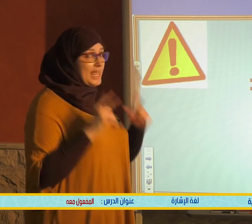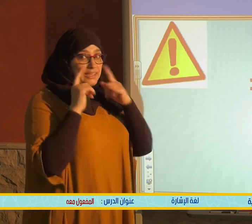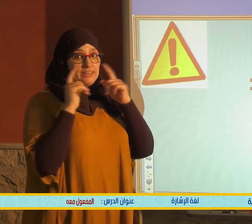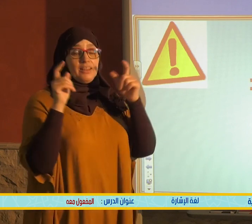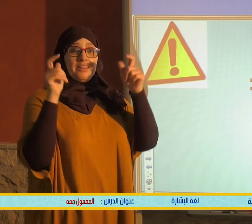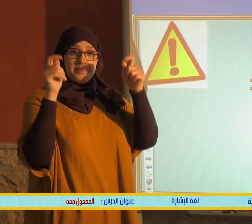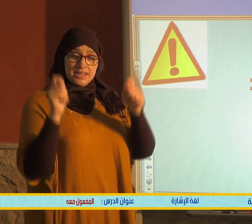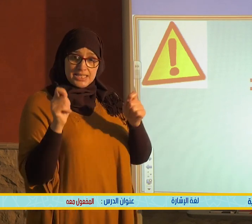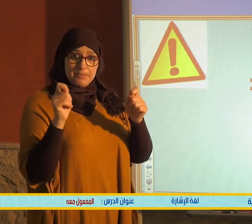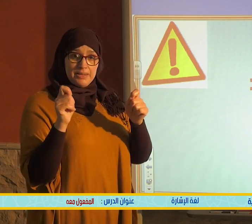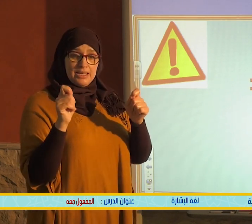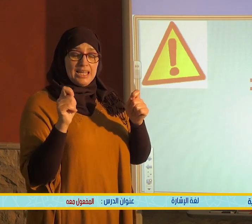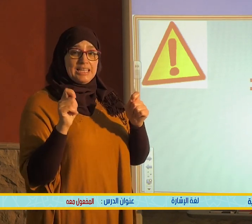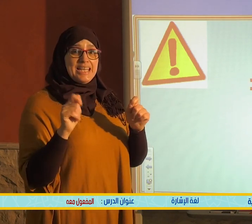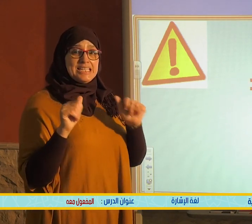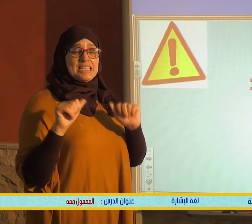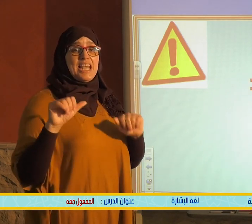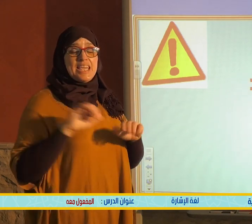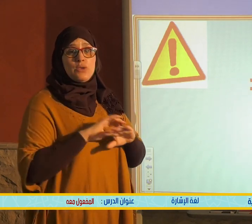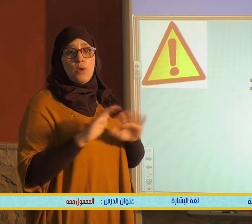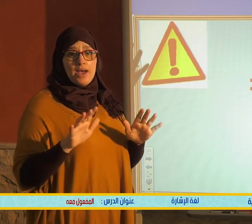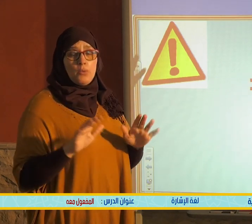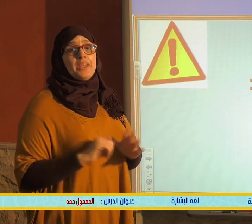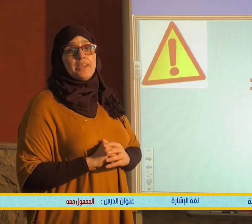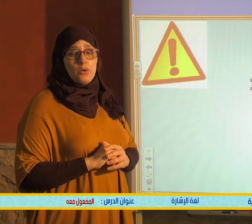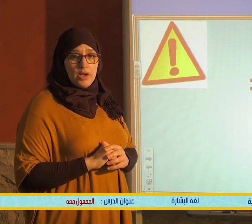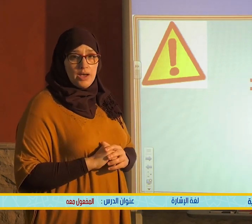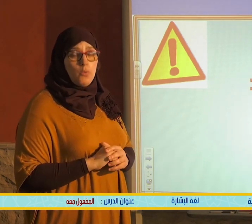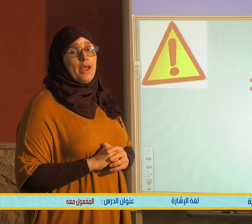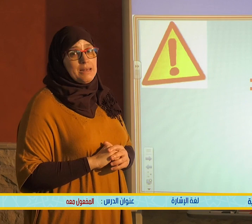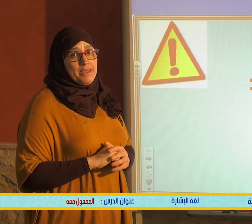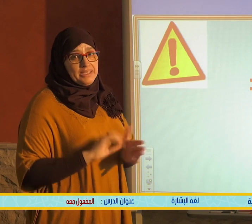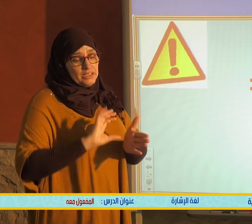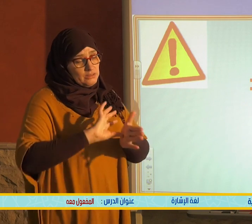لكن ننتبه، ليست أي واو هي واو المعية.